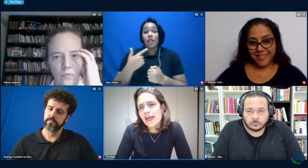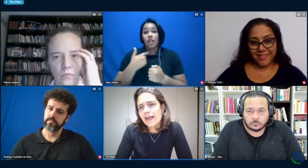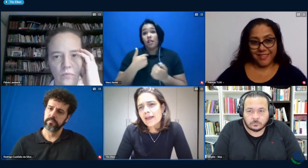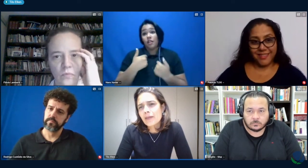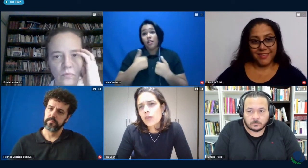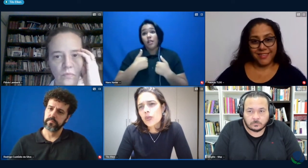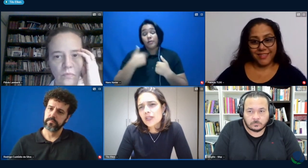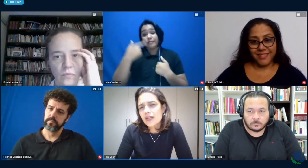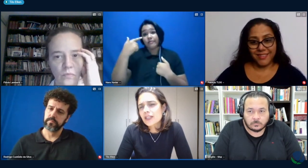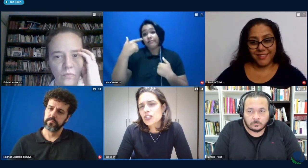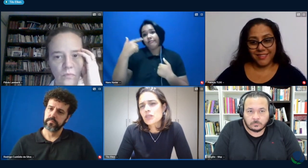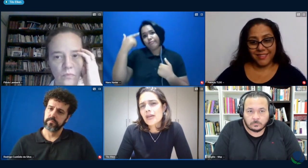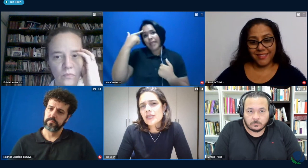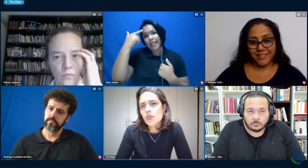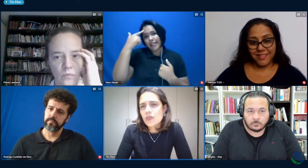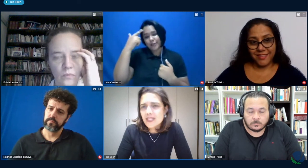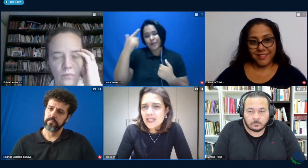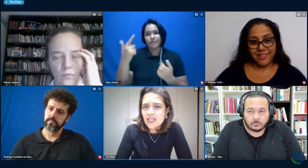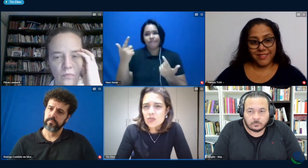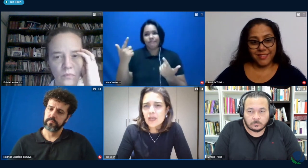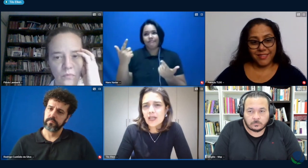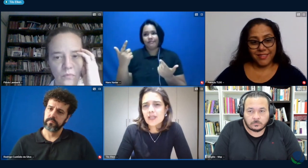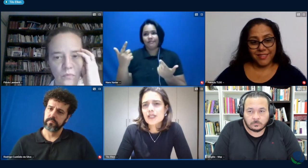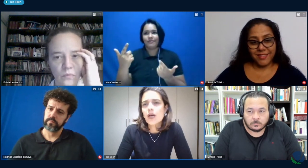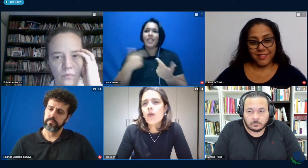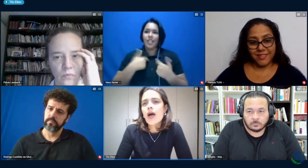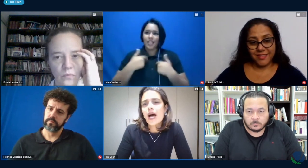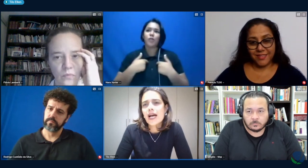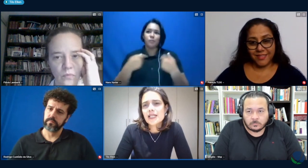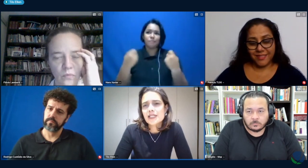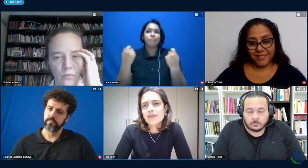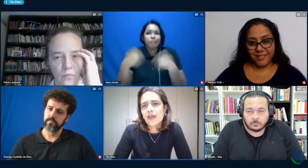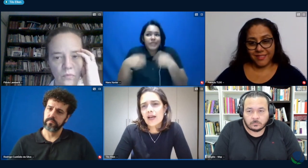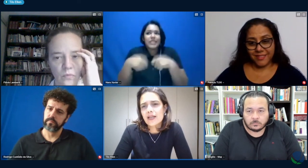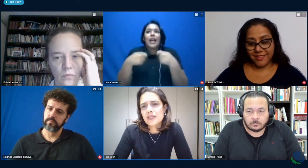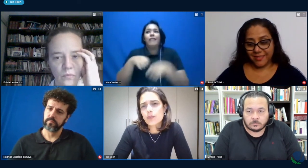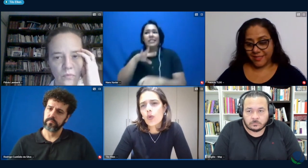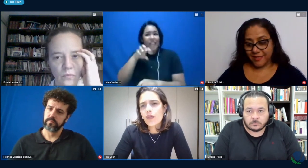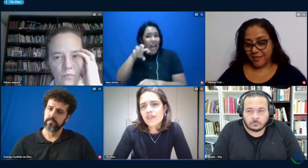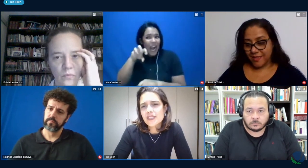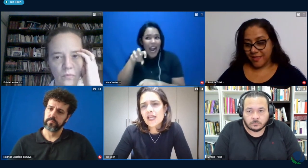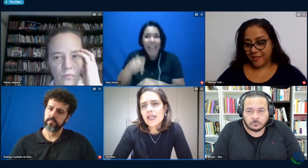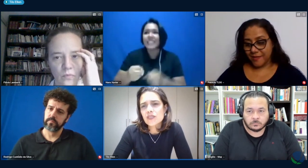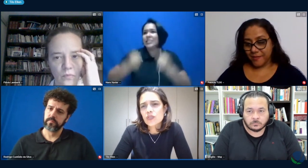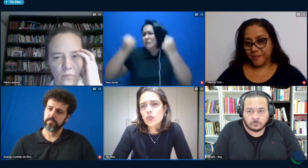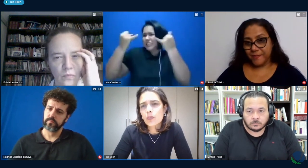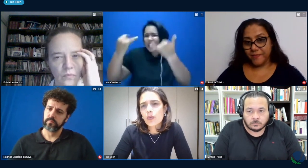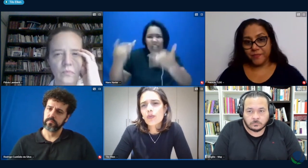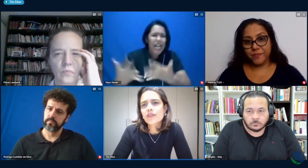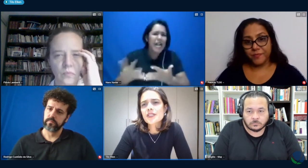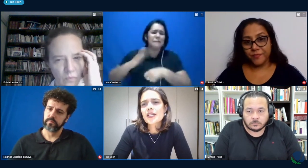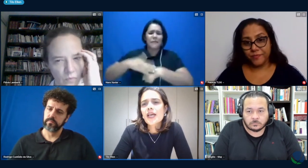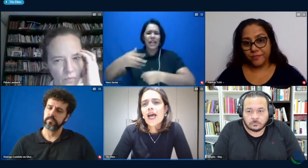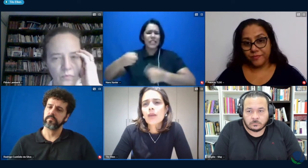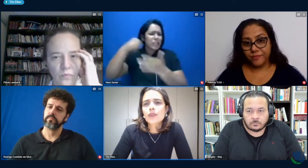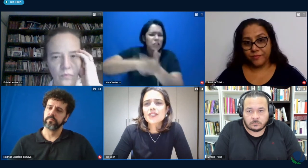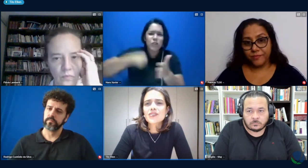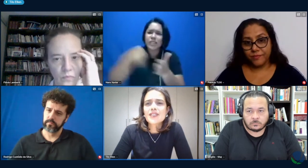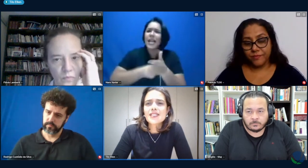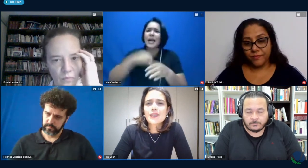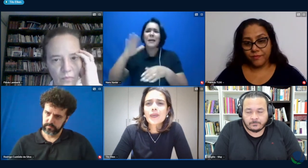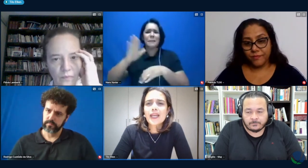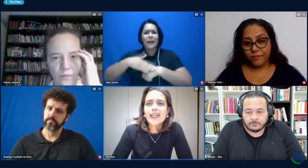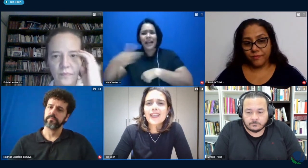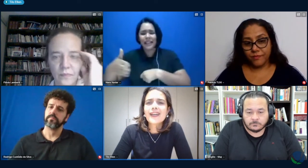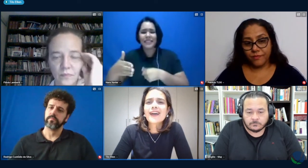mais importante, mais conciso em relação às provas, né, às videoprovas. Muitas